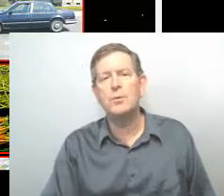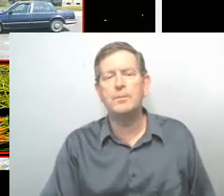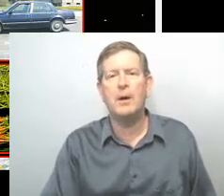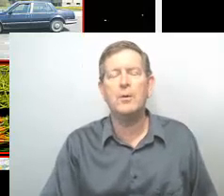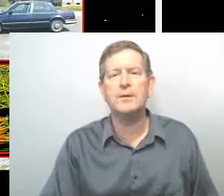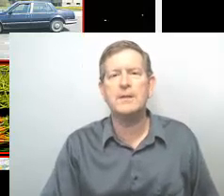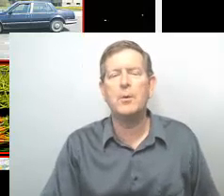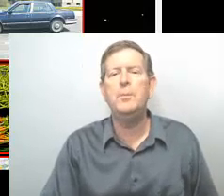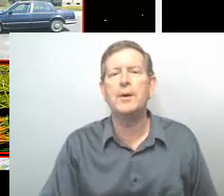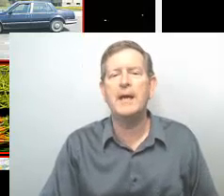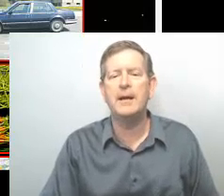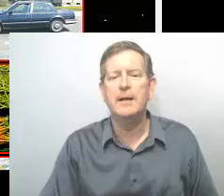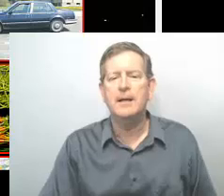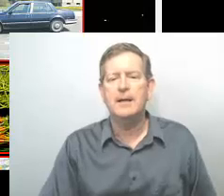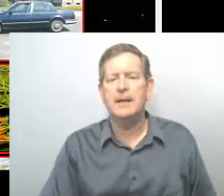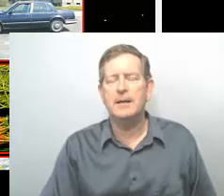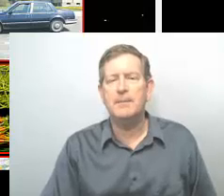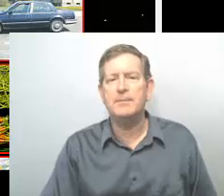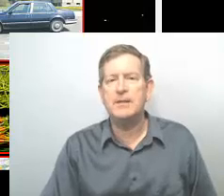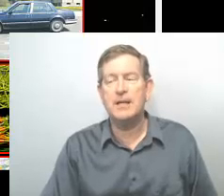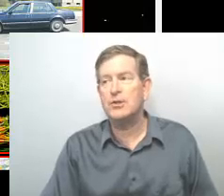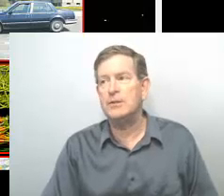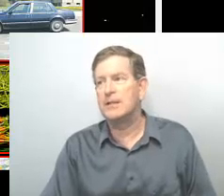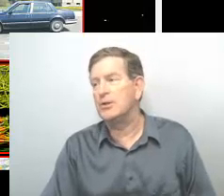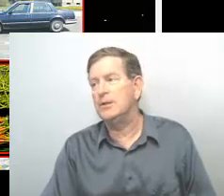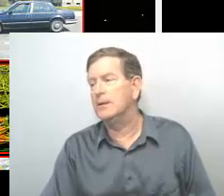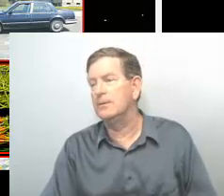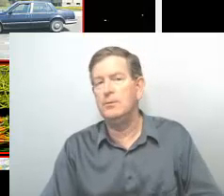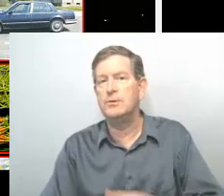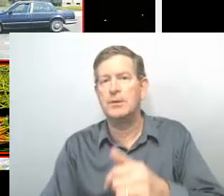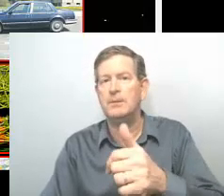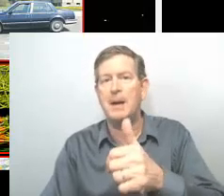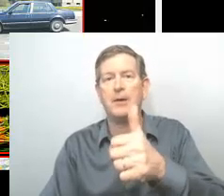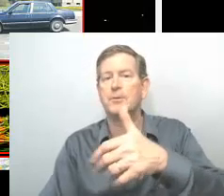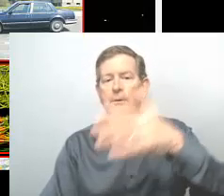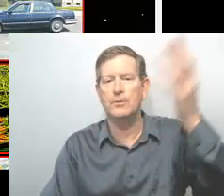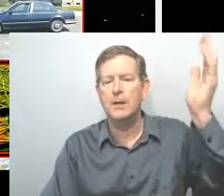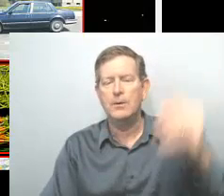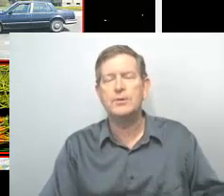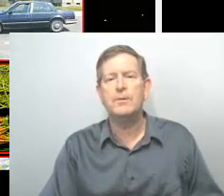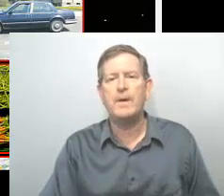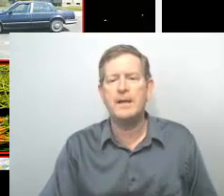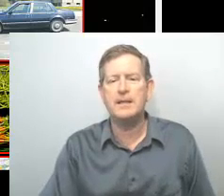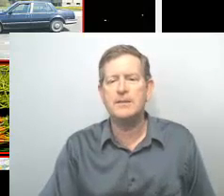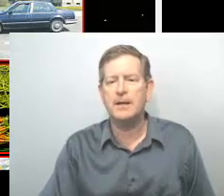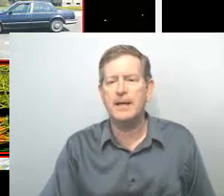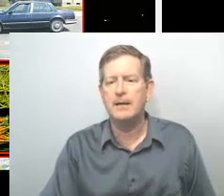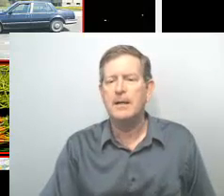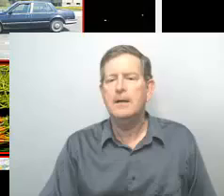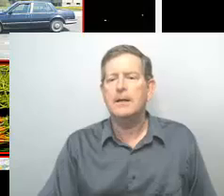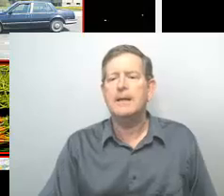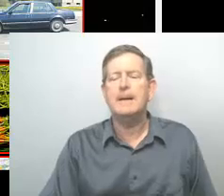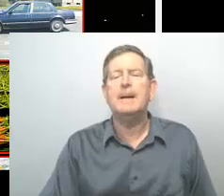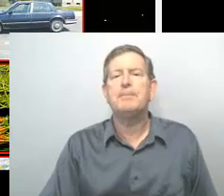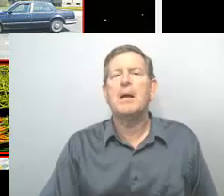c'est un mot, encore, c'est un mot pluriel. Même s'il s'agit d'une seule marque, d'une seule variété de